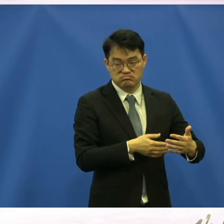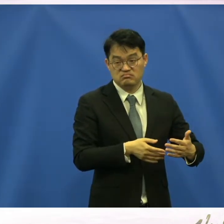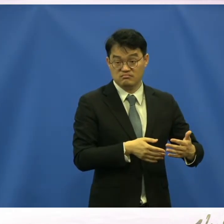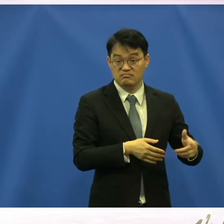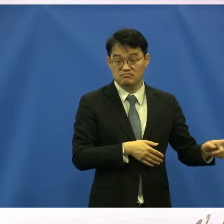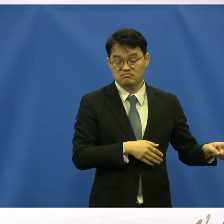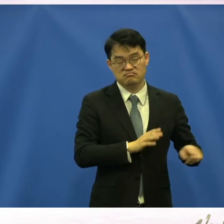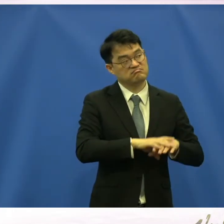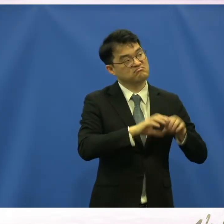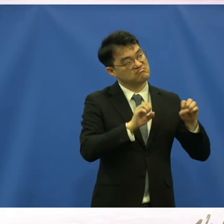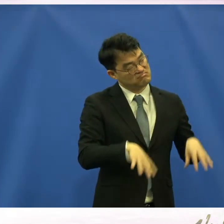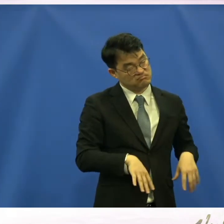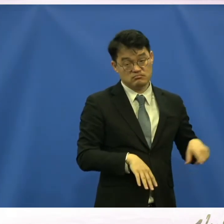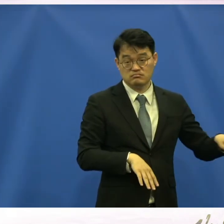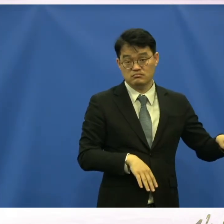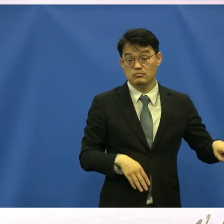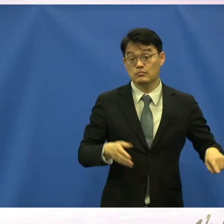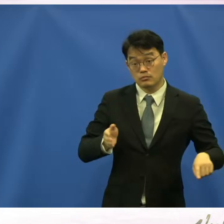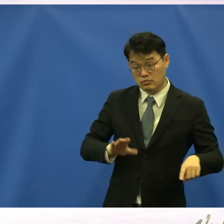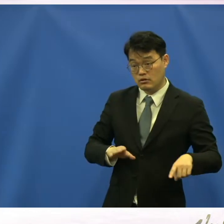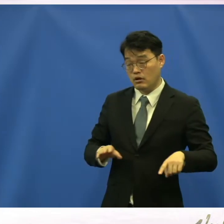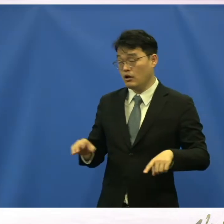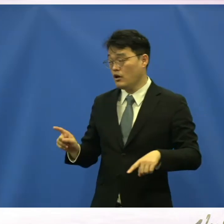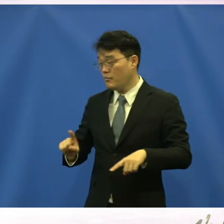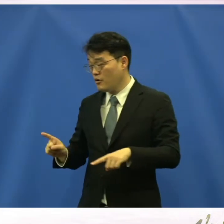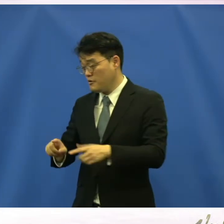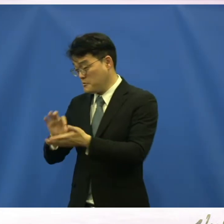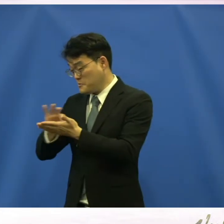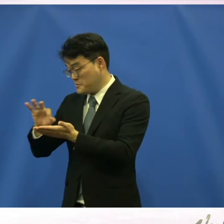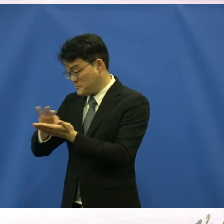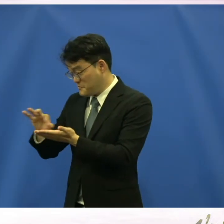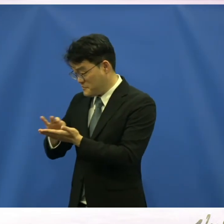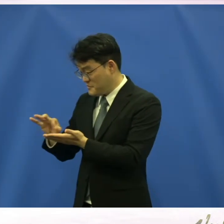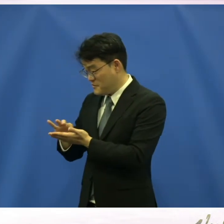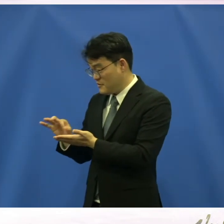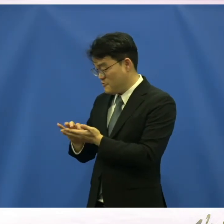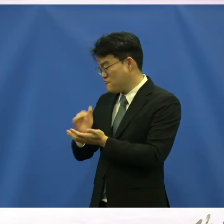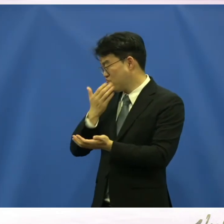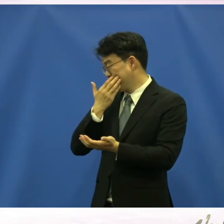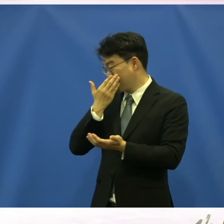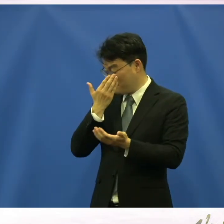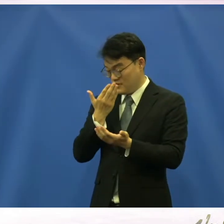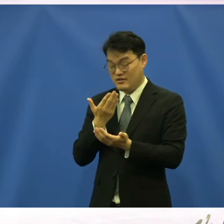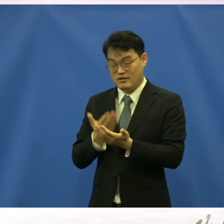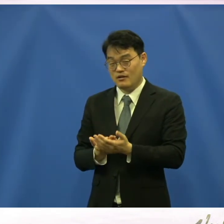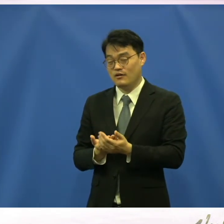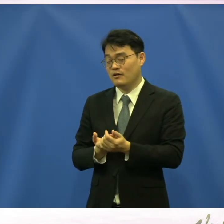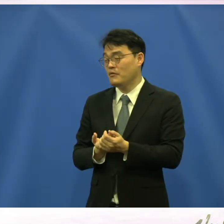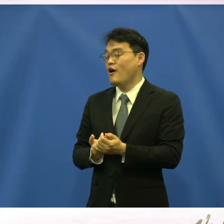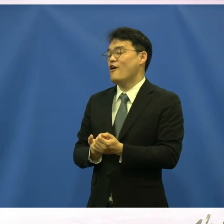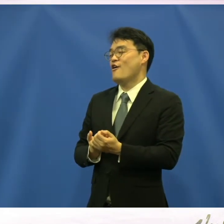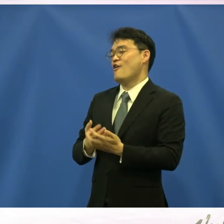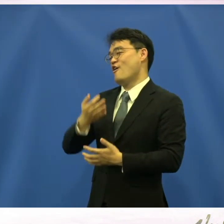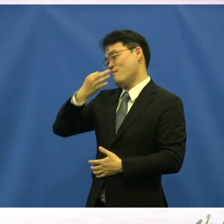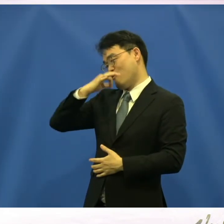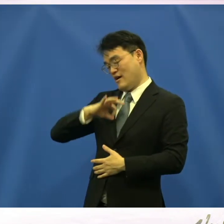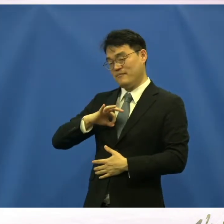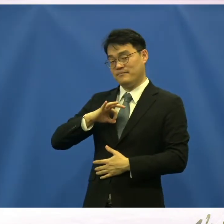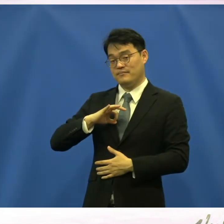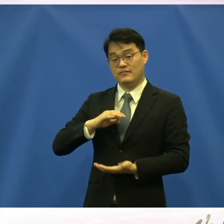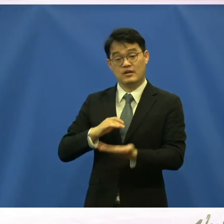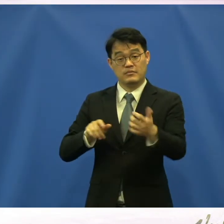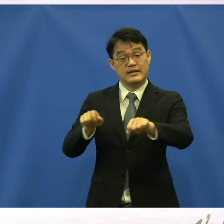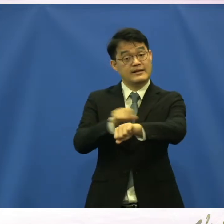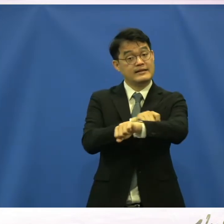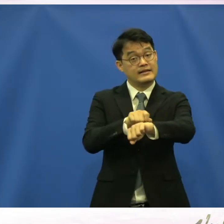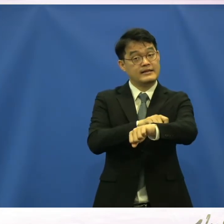여러분, 우리 특서도 이 굉장히 지금 오랫동안 얼마나 많은 곳에 이렇게 섬기면서